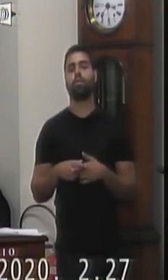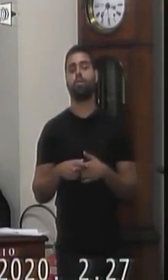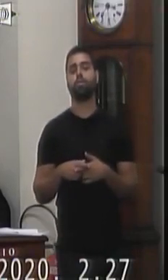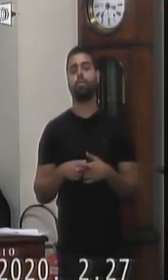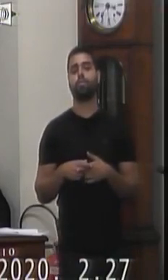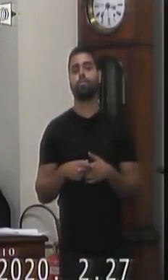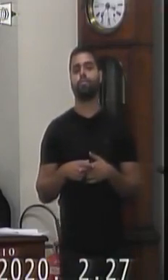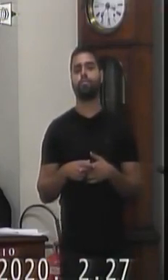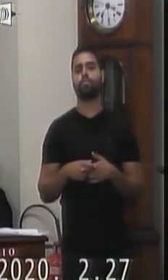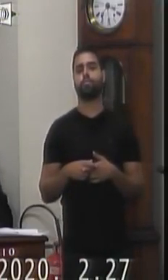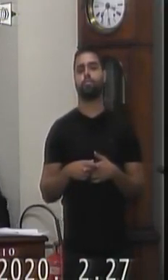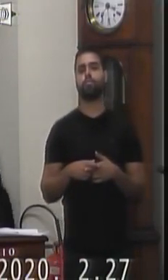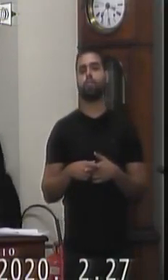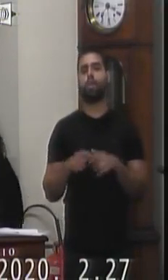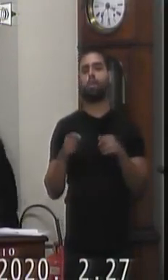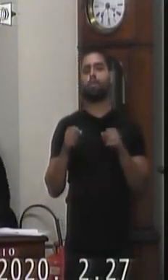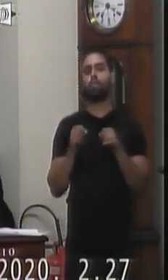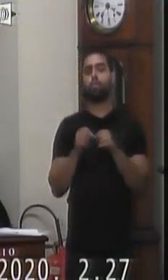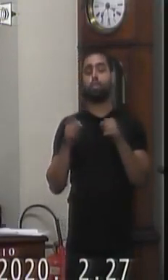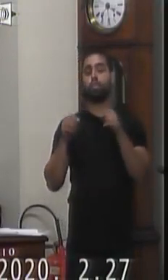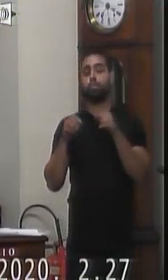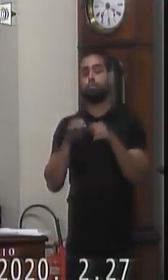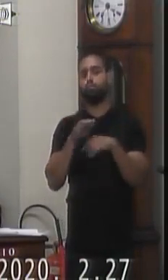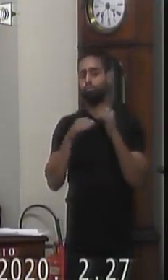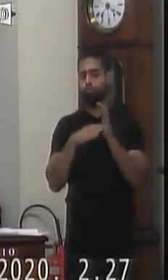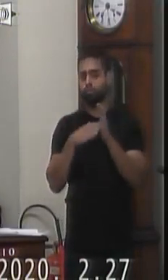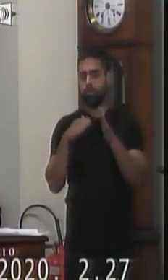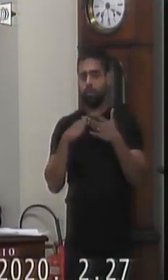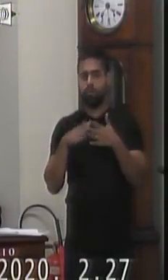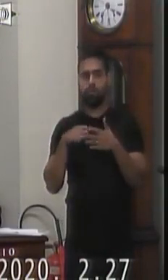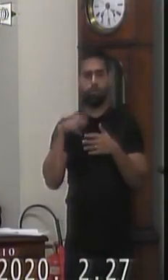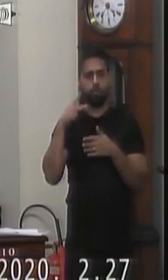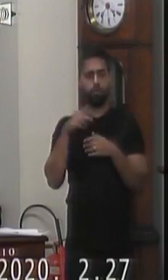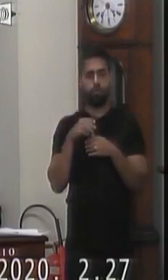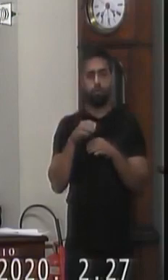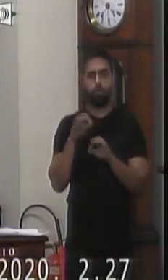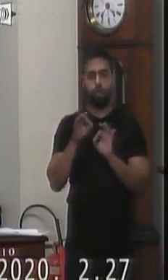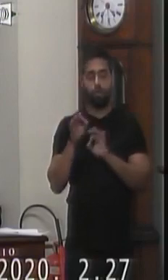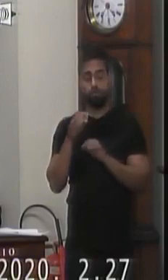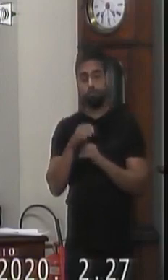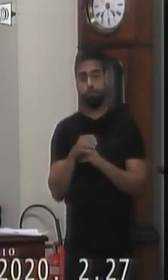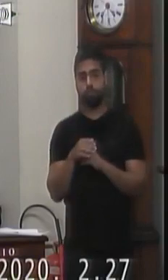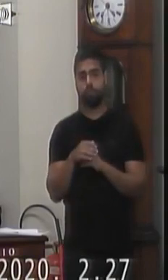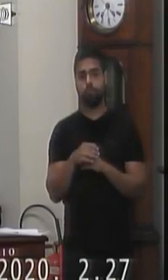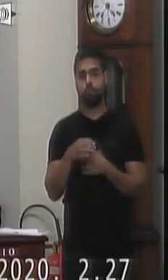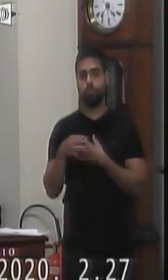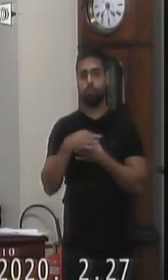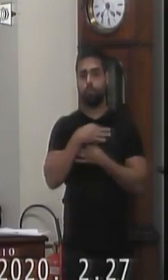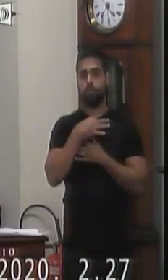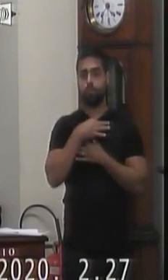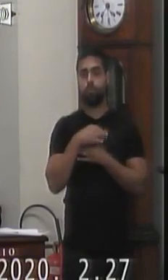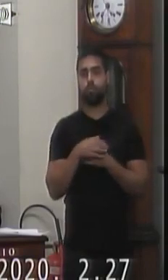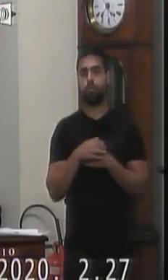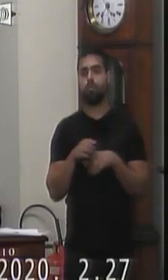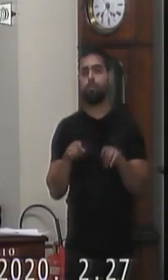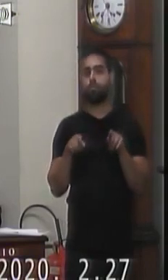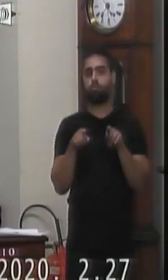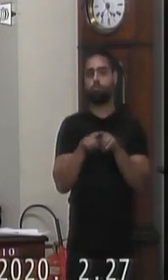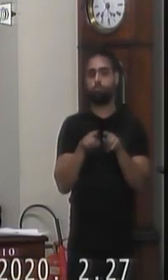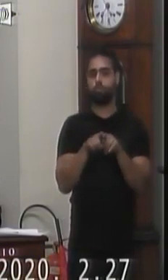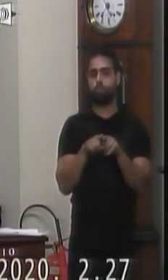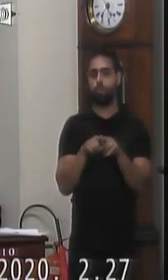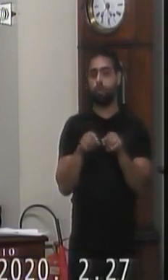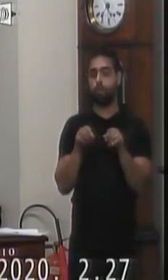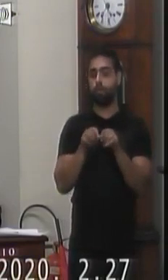forma efetiva as medidas cabíveis no que tange ao exercício do controle externo das atividades do Poder Executivo, podendo inclusive acionar